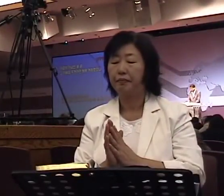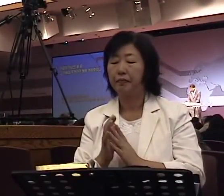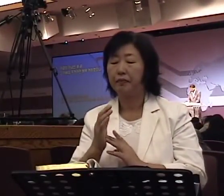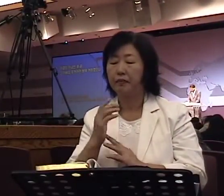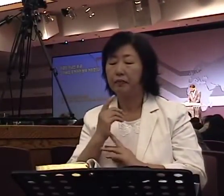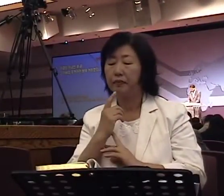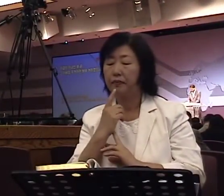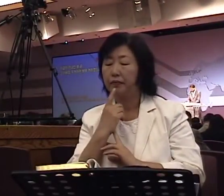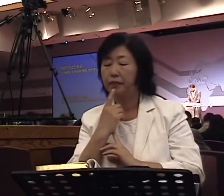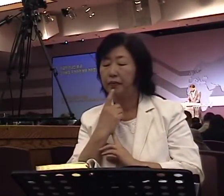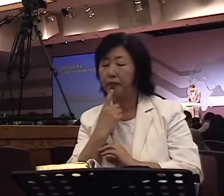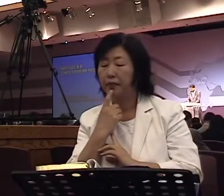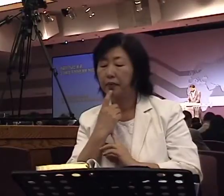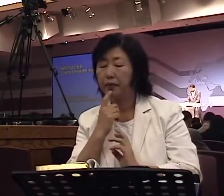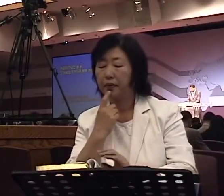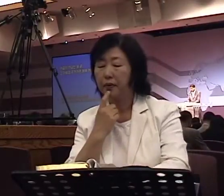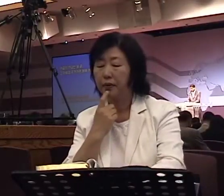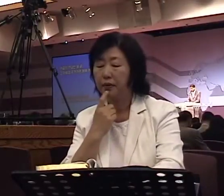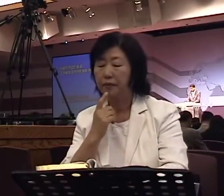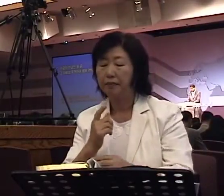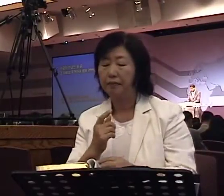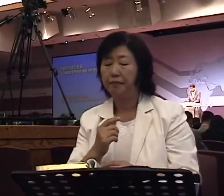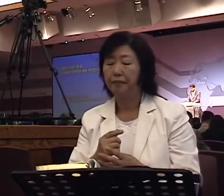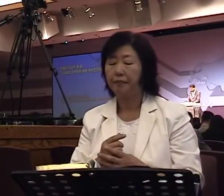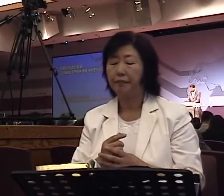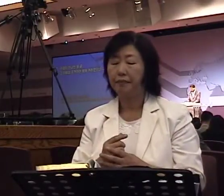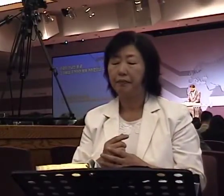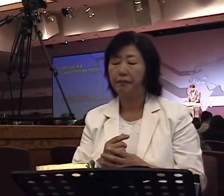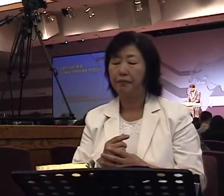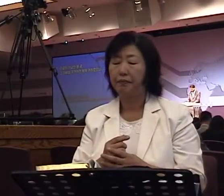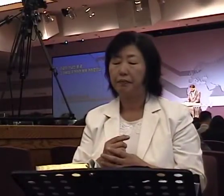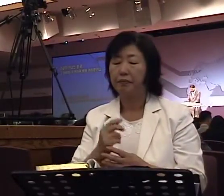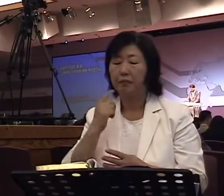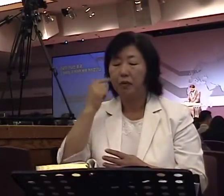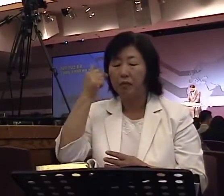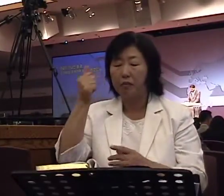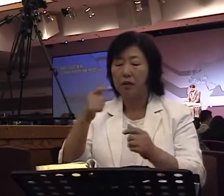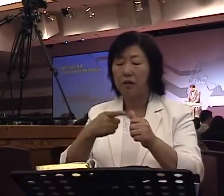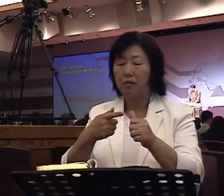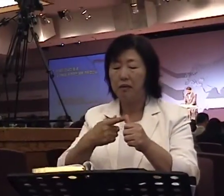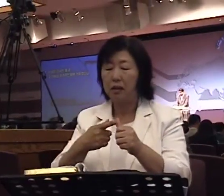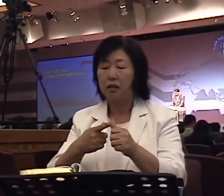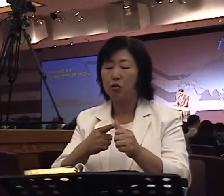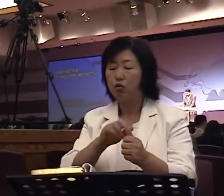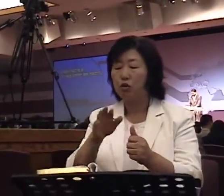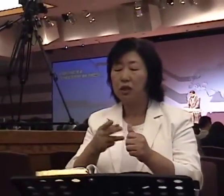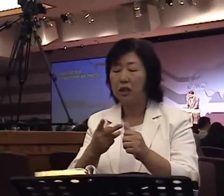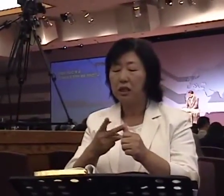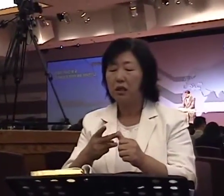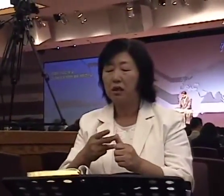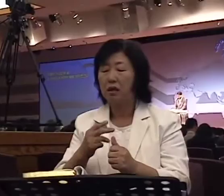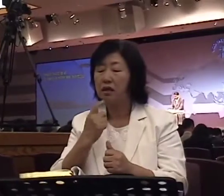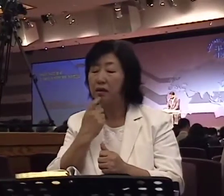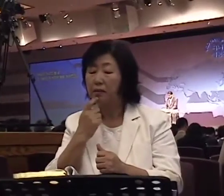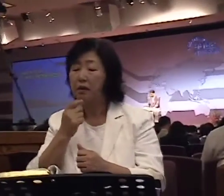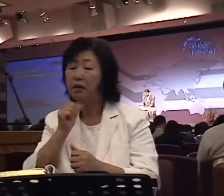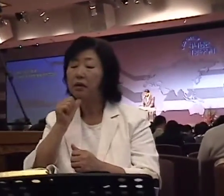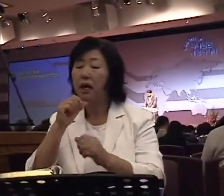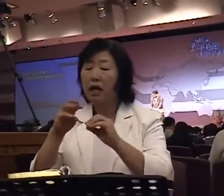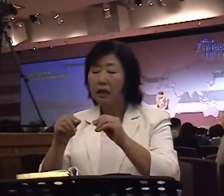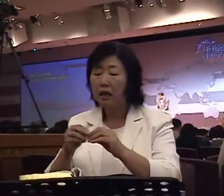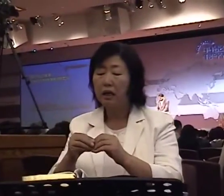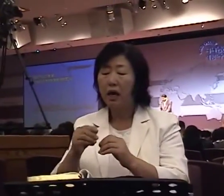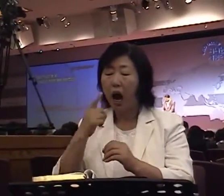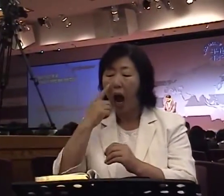절씩 교독하시겠습니다. 제가 먼저 1절 공독하겠습니다. 야곱이 가나안 땅 곧 그